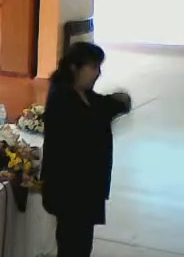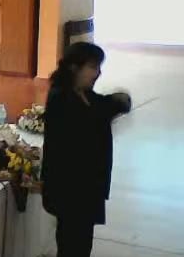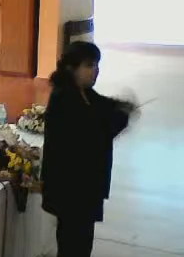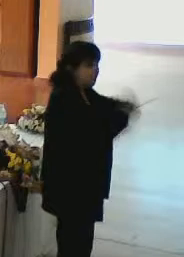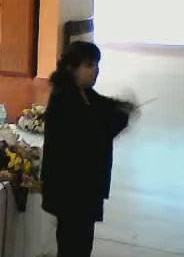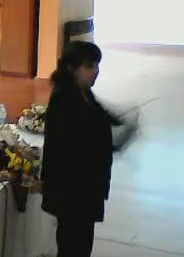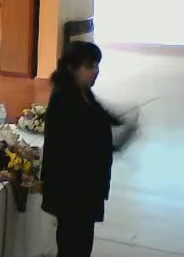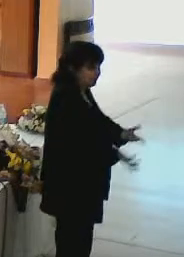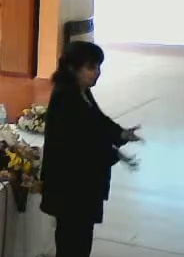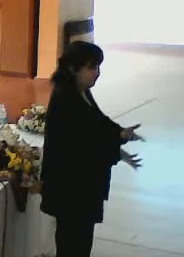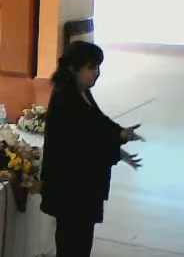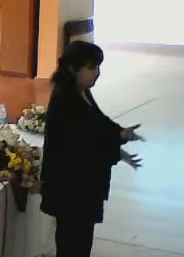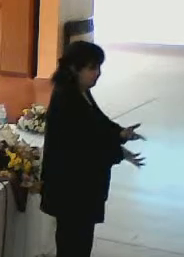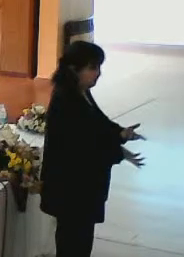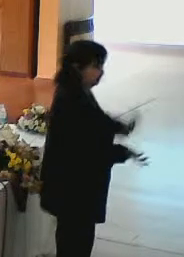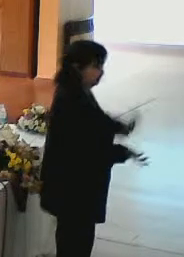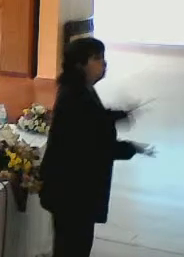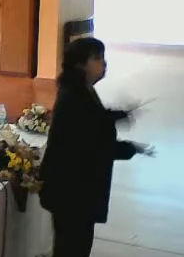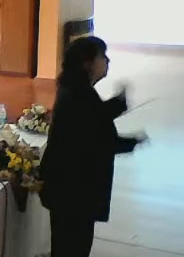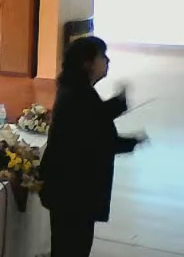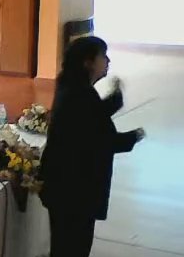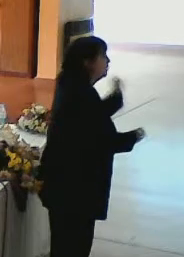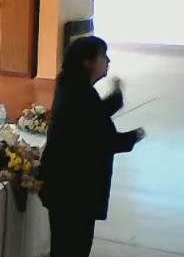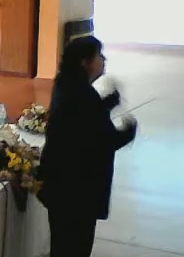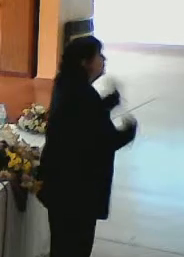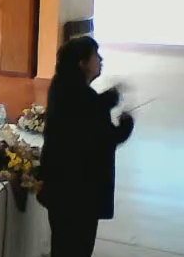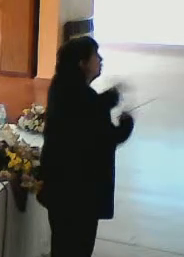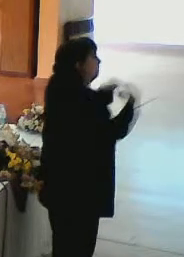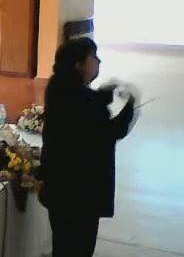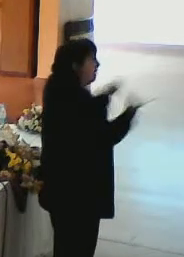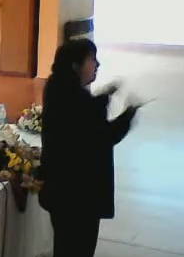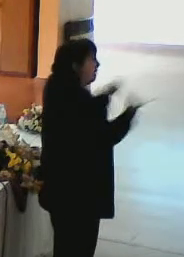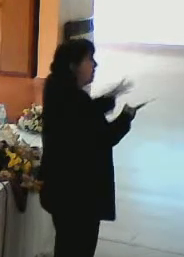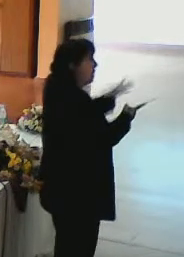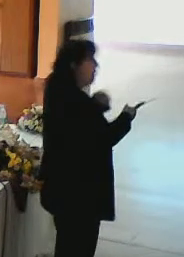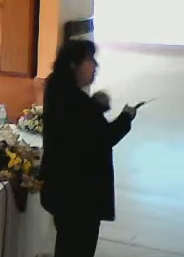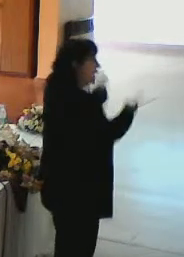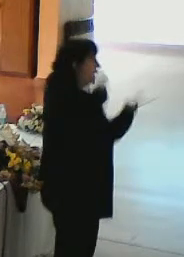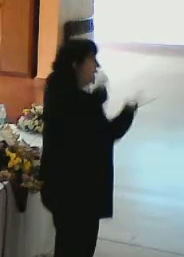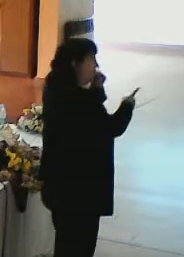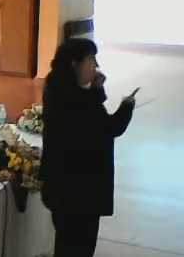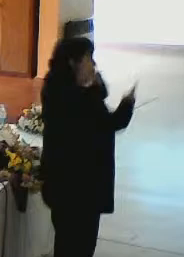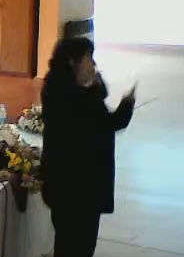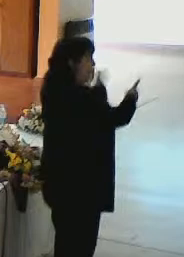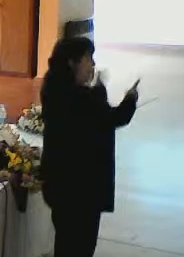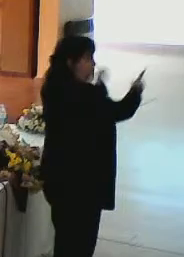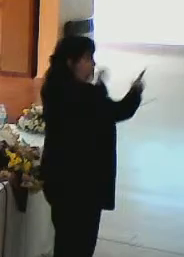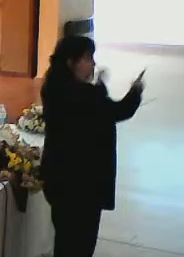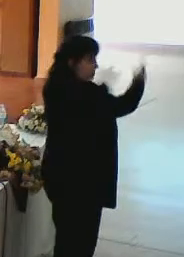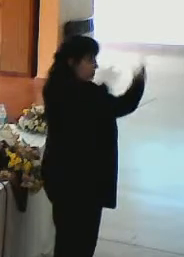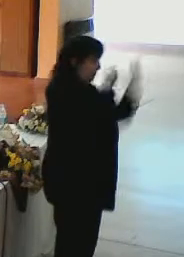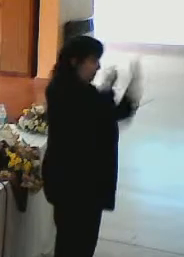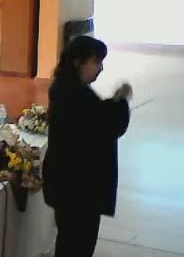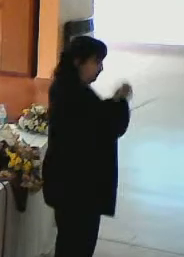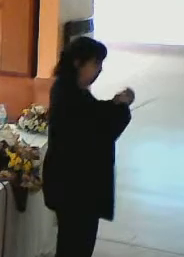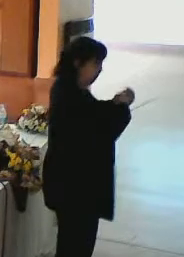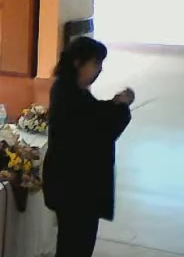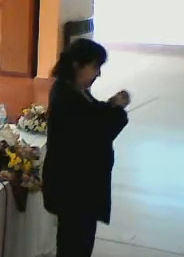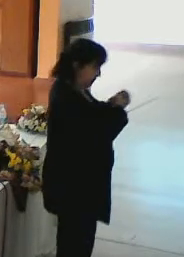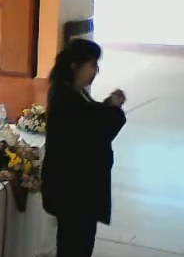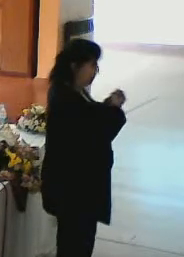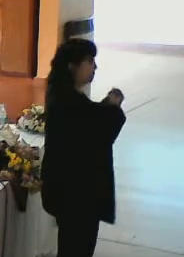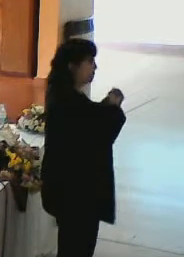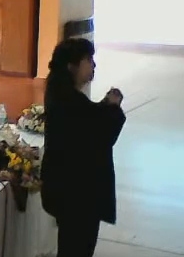que hemos mencionado, pero no es relación causa-efecto. No es que yo voy a tener un paciente prematuro y sí o sí va a tener